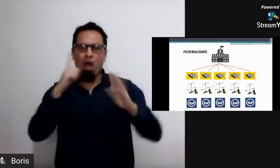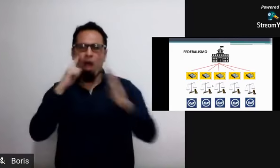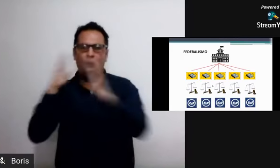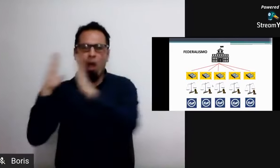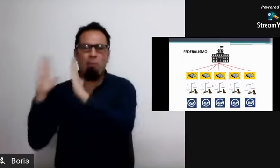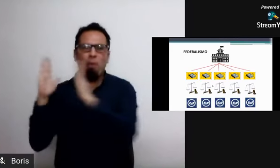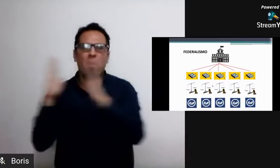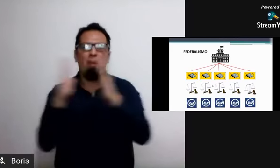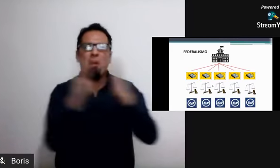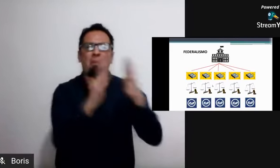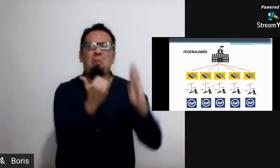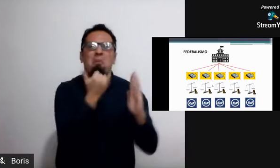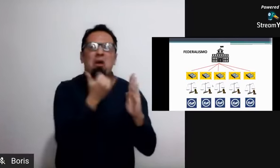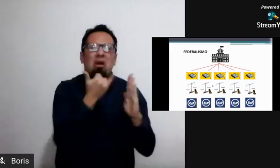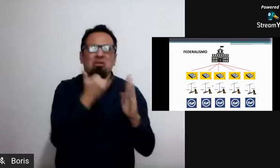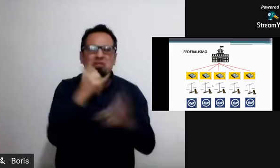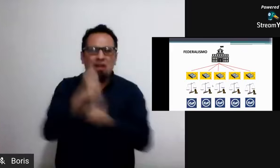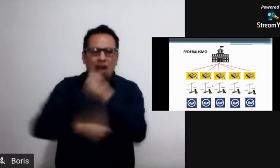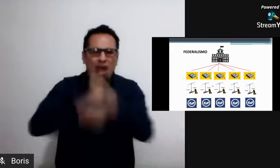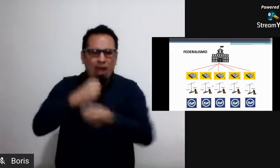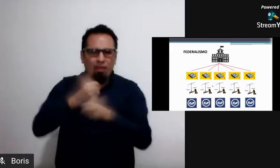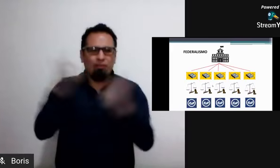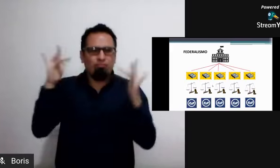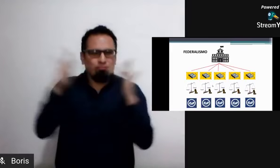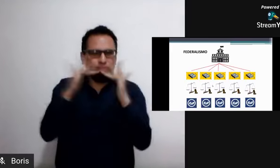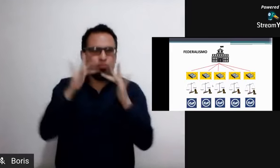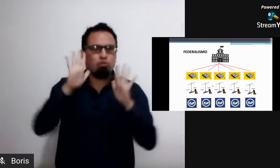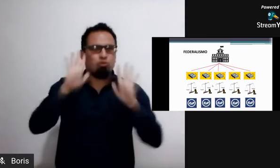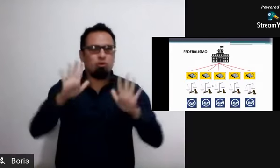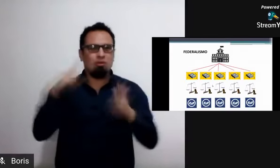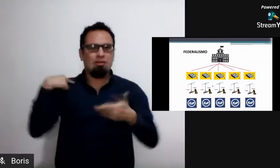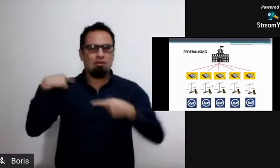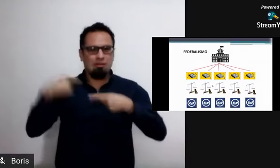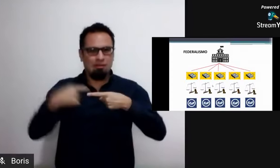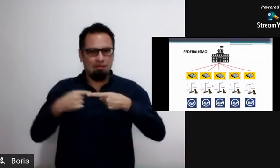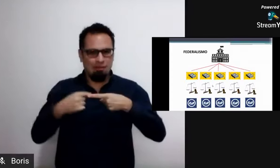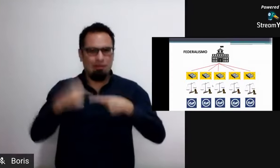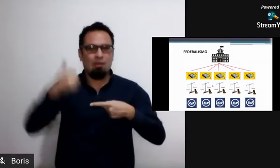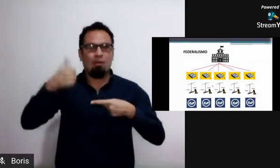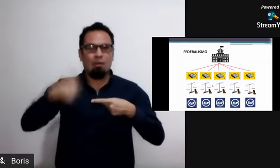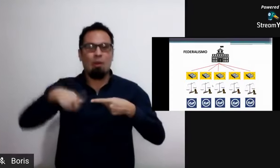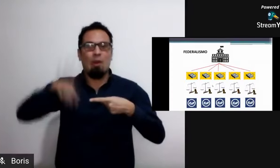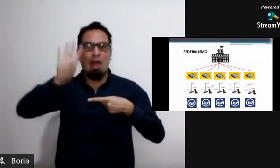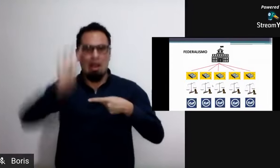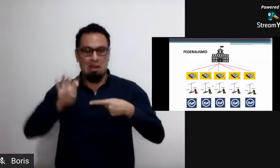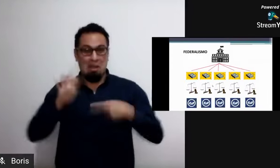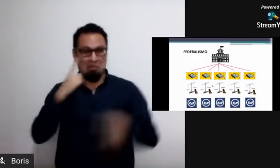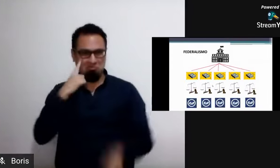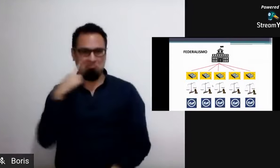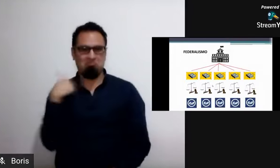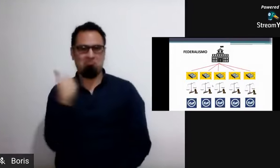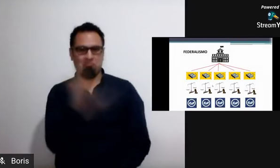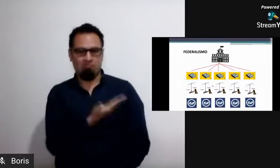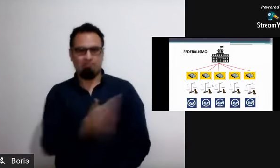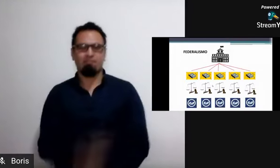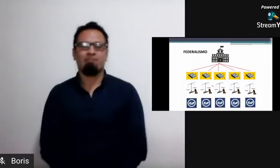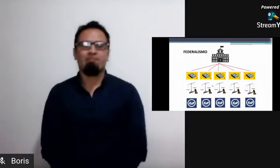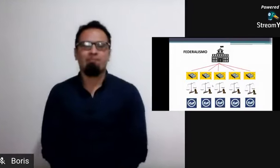de tiempo, hubo un cambio y pasó a ser federalista y de nuevo volvió a ser